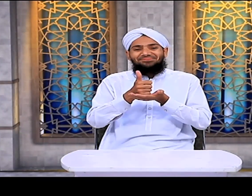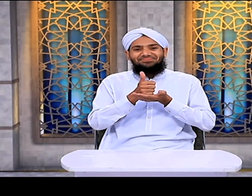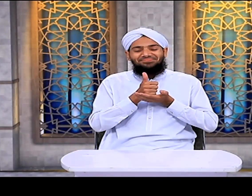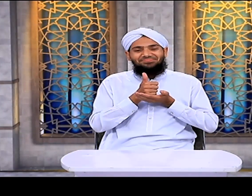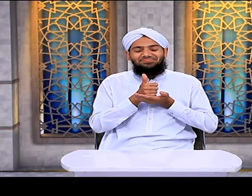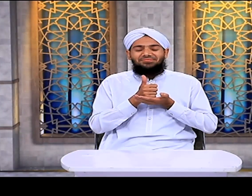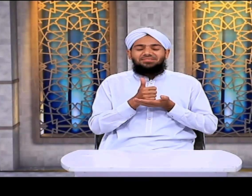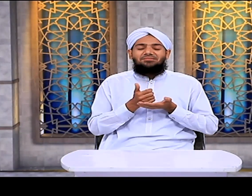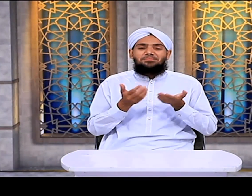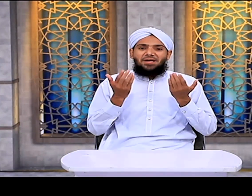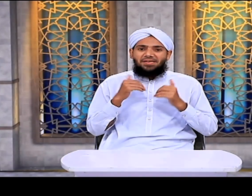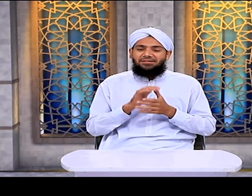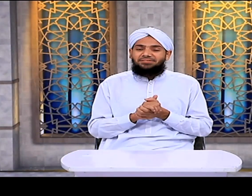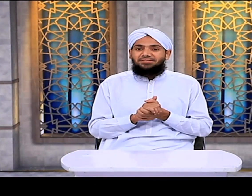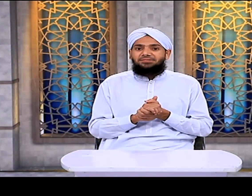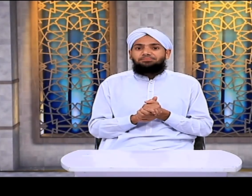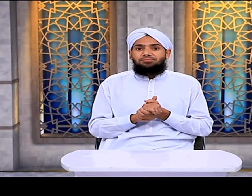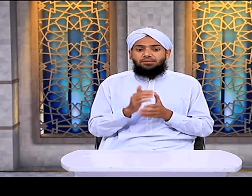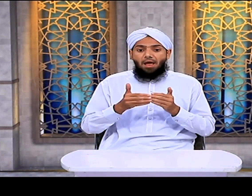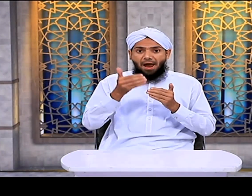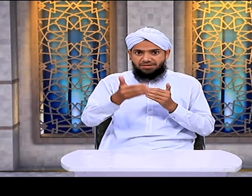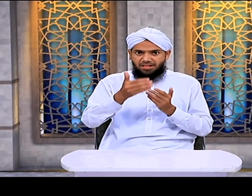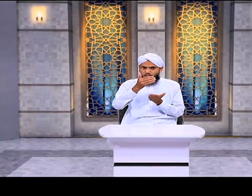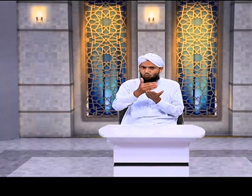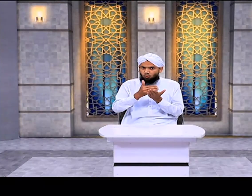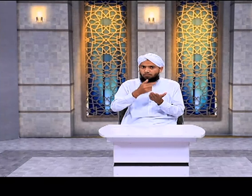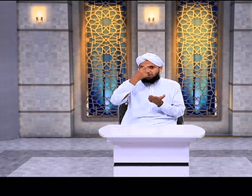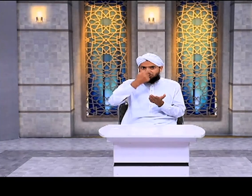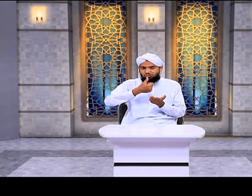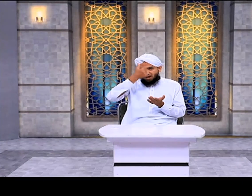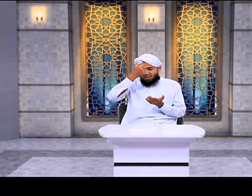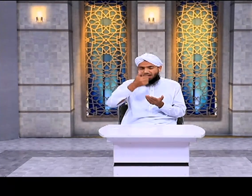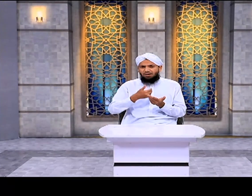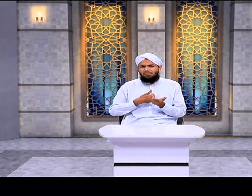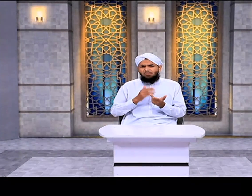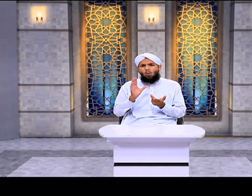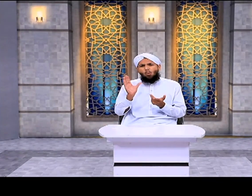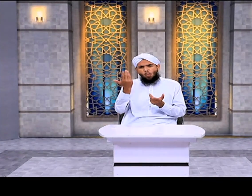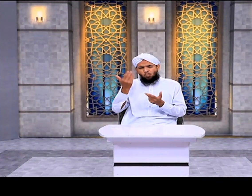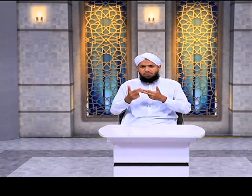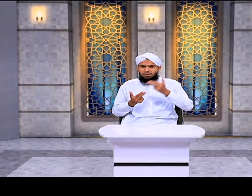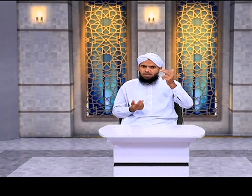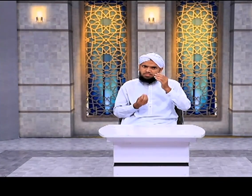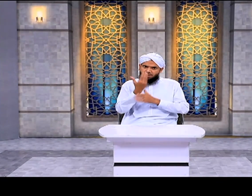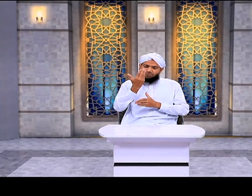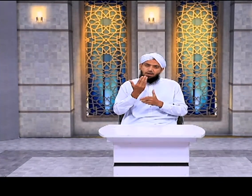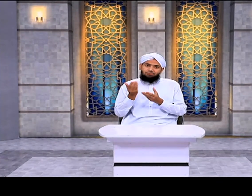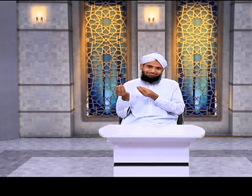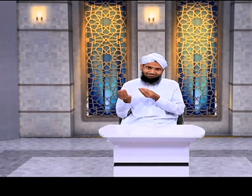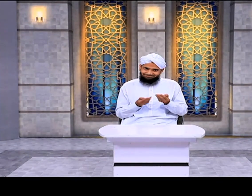عمل کی توفیق عطا فرمائے۔ آئندہ سلسلے میں انشاءاللہ الکریم کسی اور موضوع کے ساتھ دوبارہ حاضر ہوں گے۔ تب تک